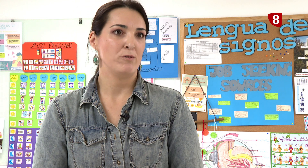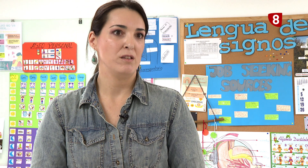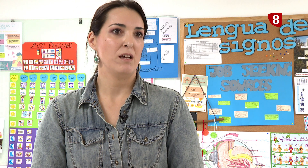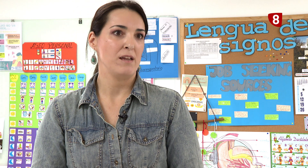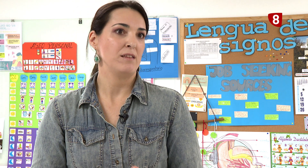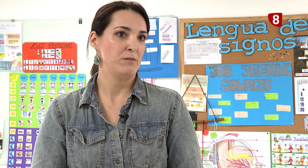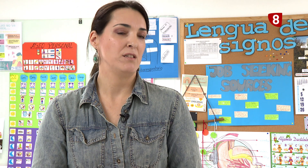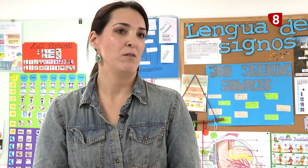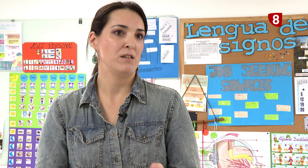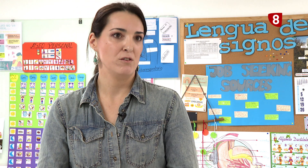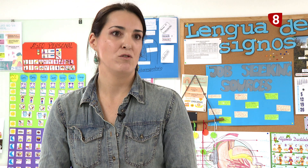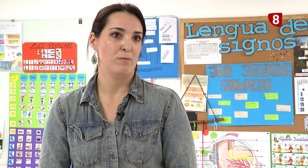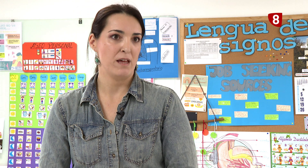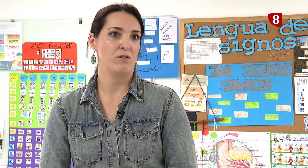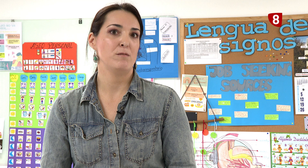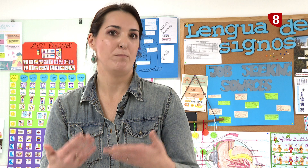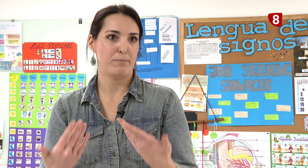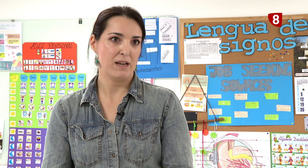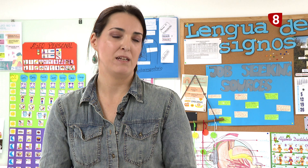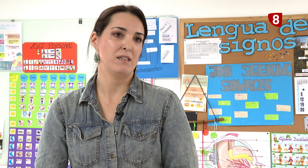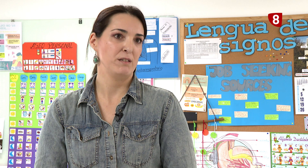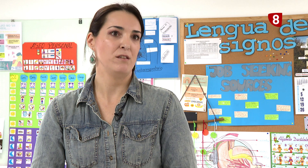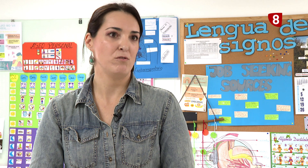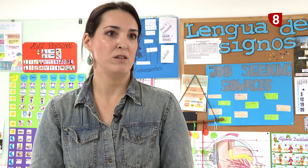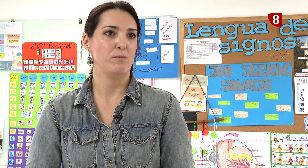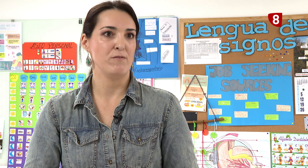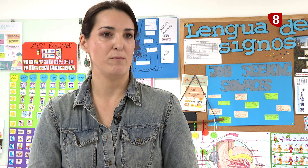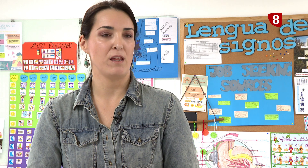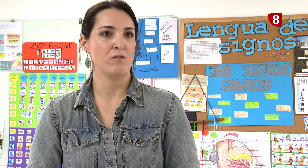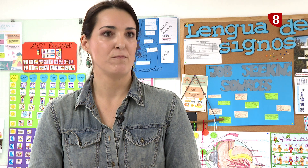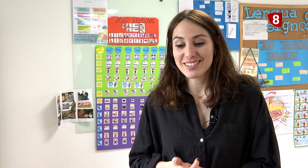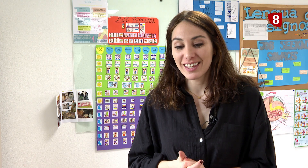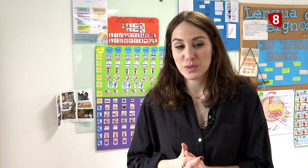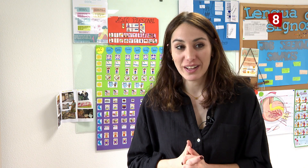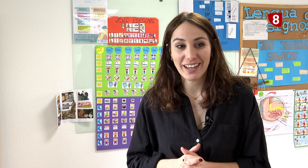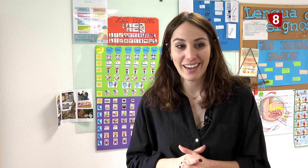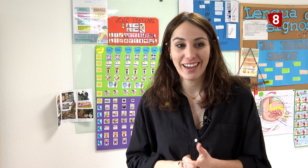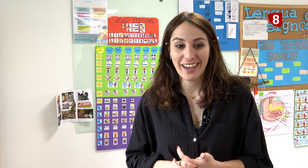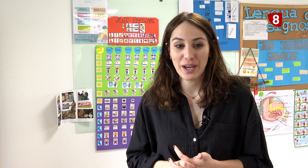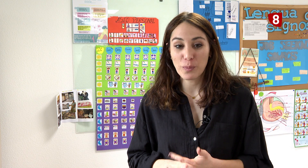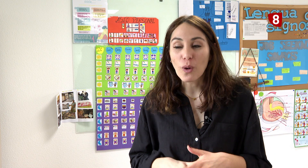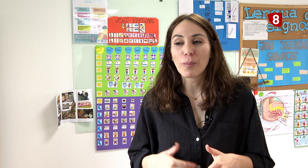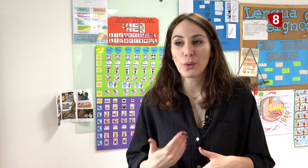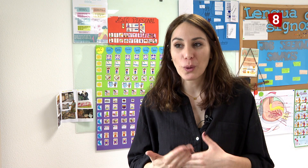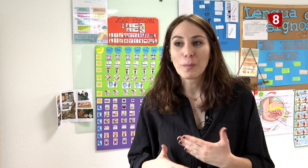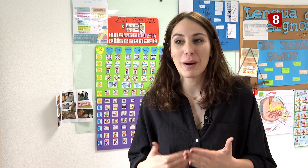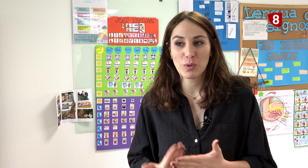importante que haya intérpretes de lengua de signos o mediadores para que transmitan todo ese tipo de información. Sí que es verdad que poco a poco